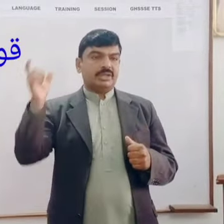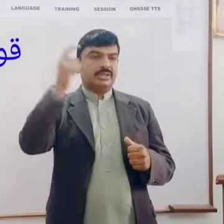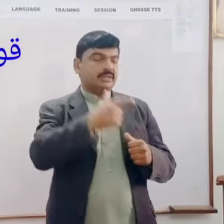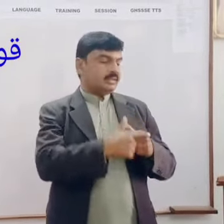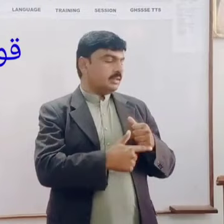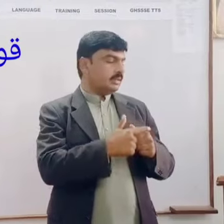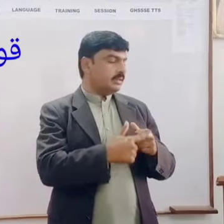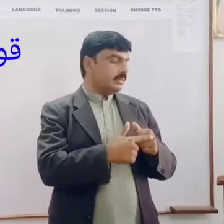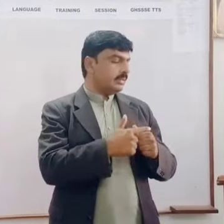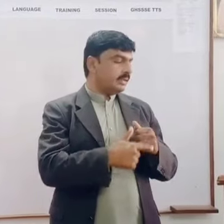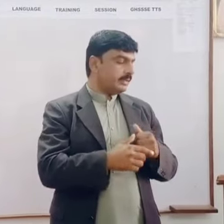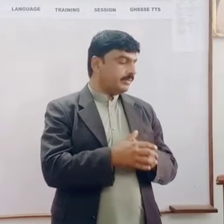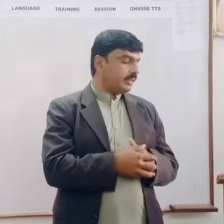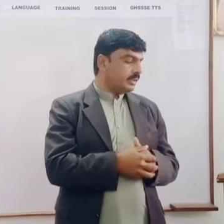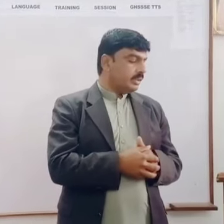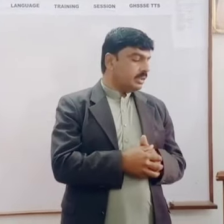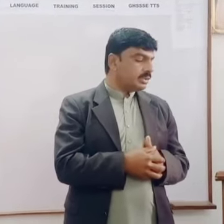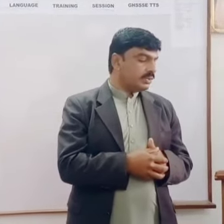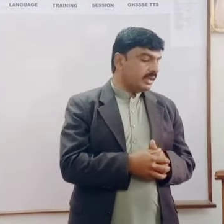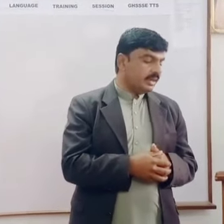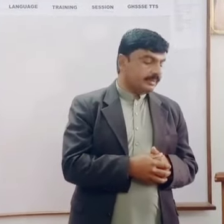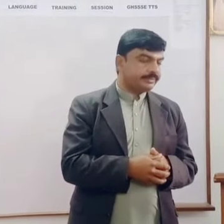चांद के महीने। कसूरे आम,